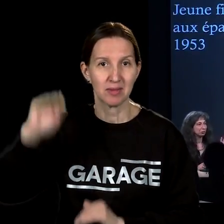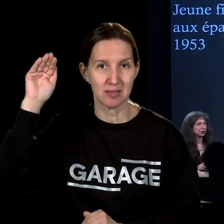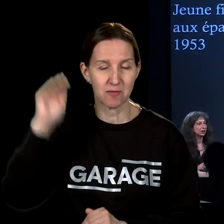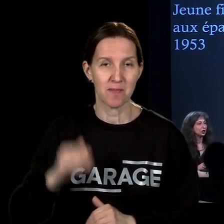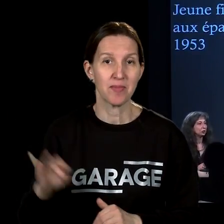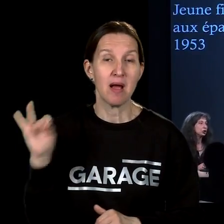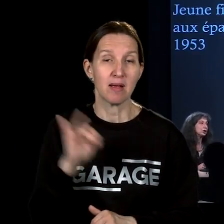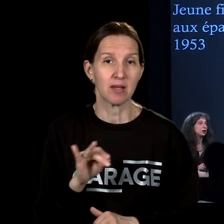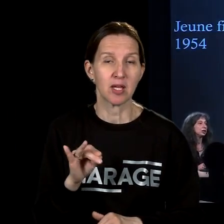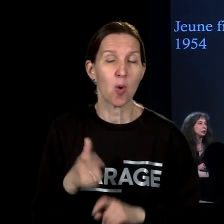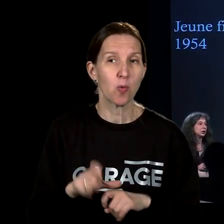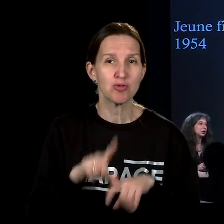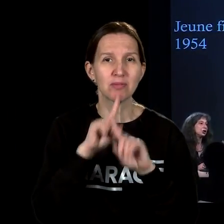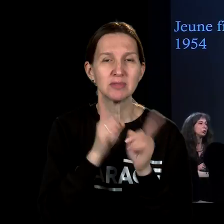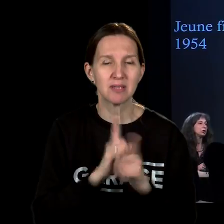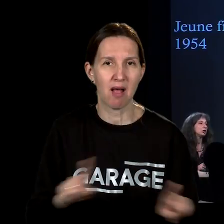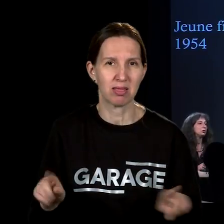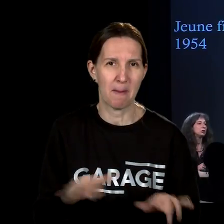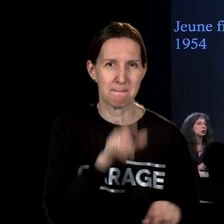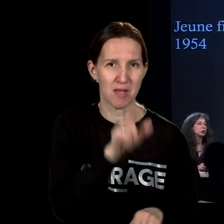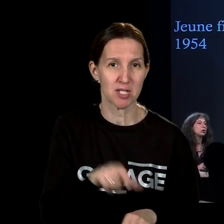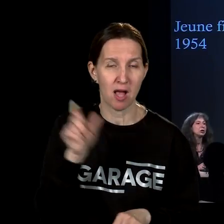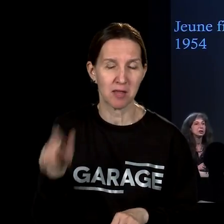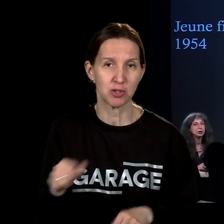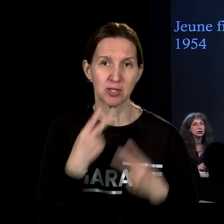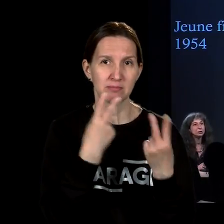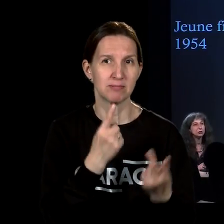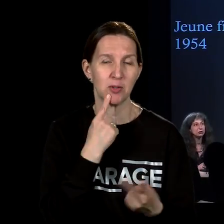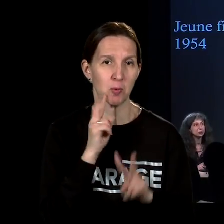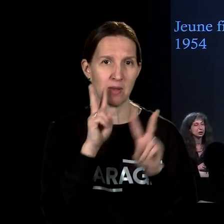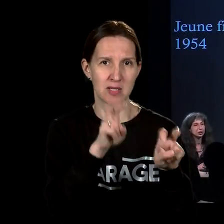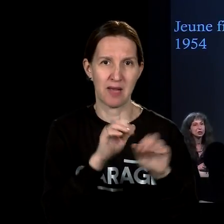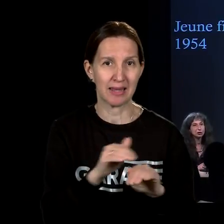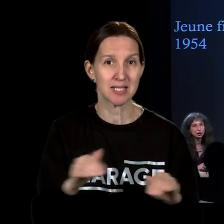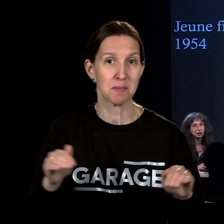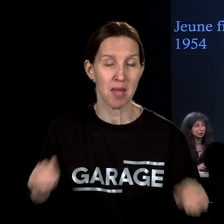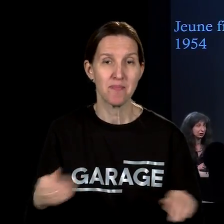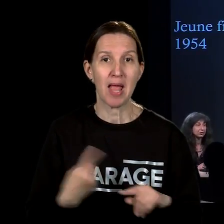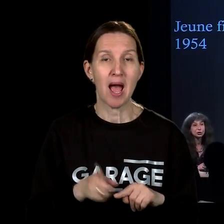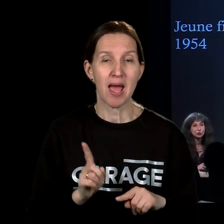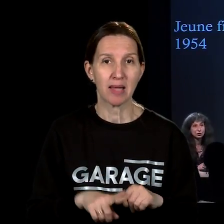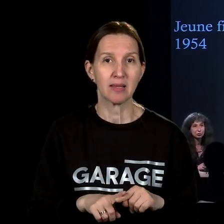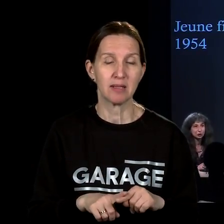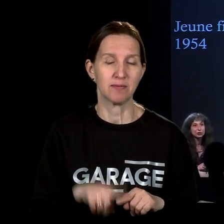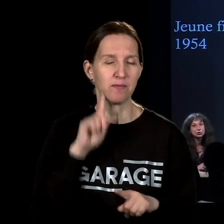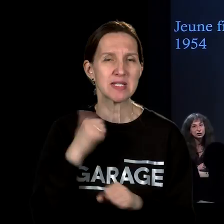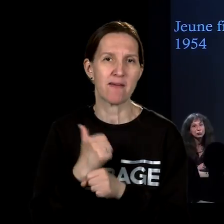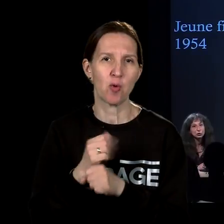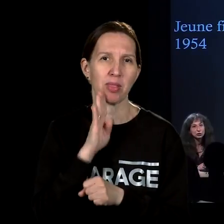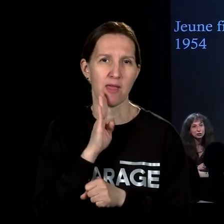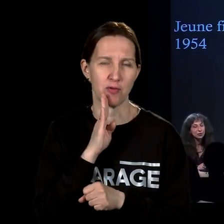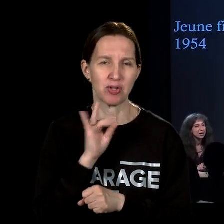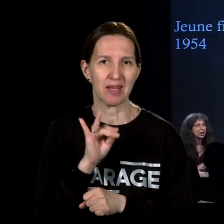Вот бесконечные, очень странные персонажи, которых даже довольно сложно назвать детьми. Это персонажи вне, и девочки в основном, персонажи